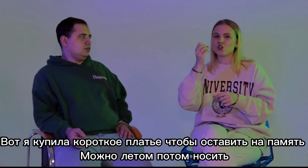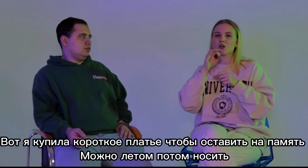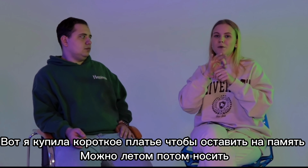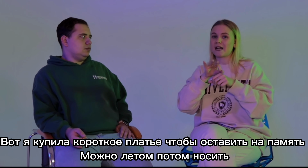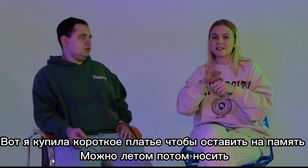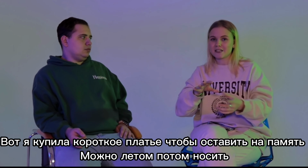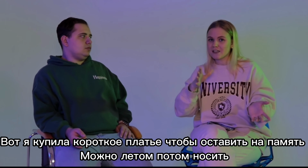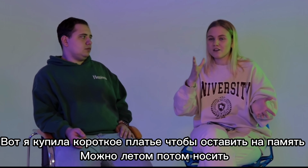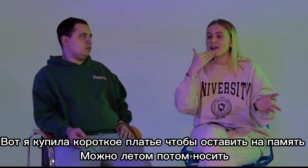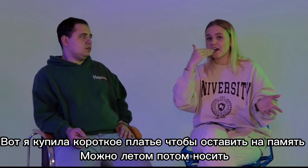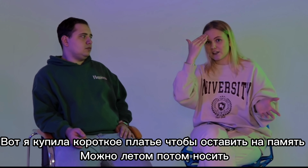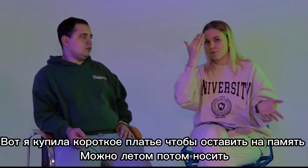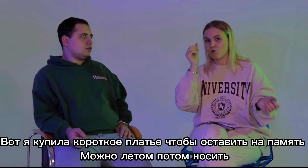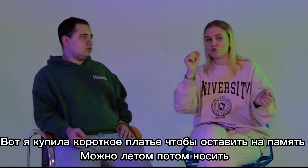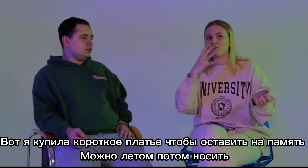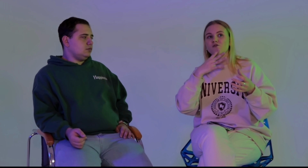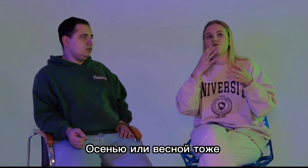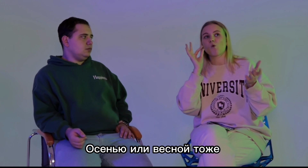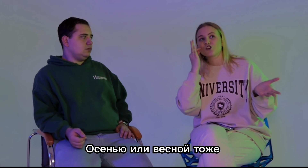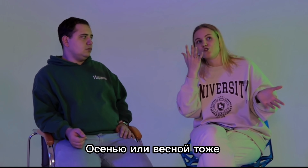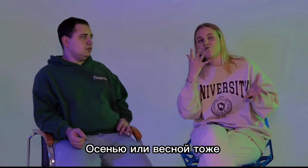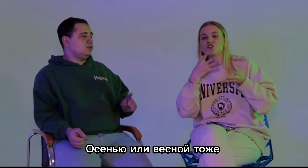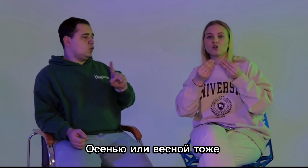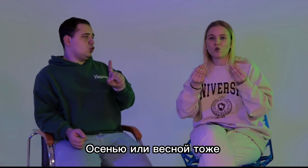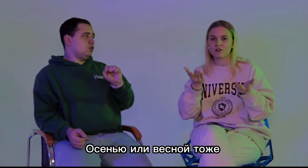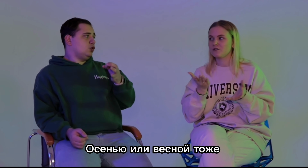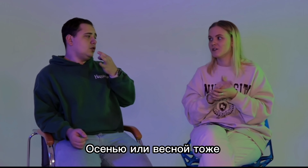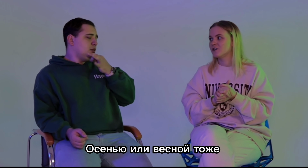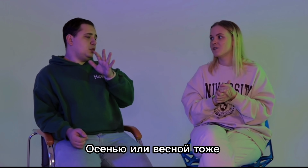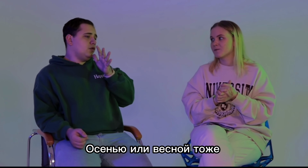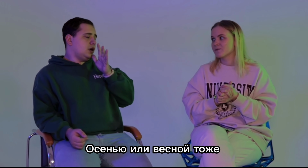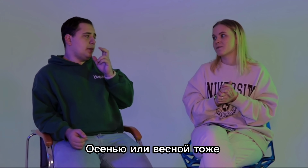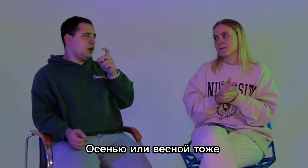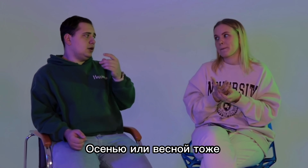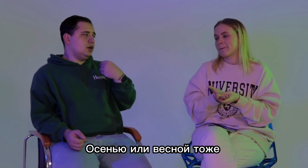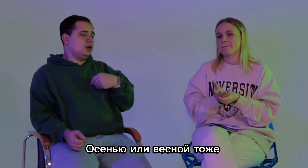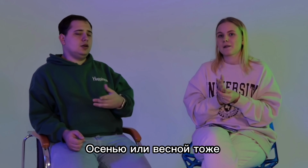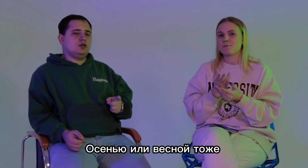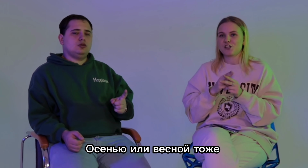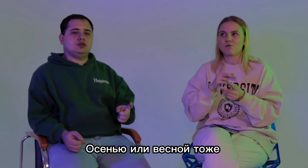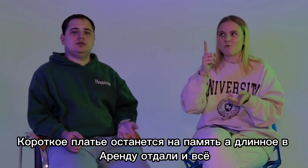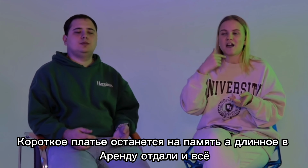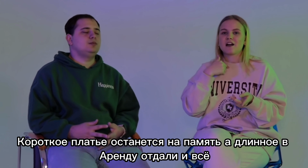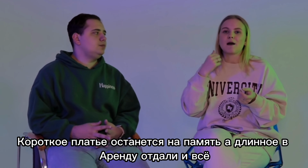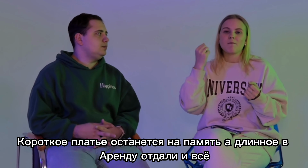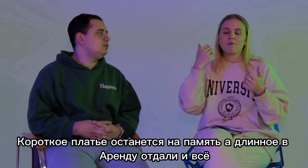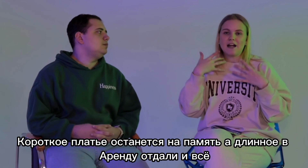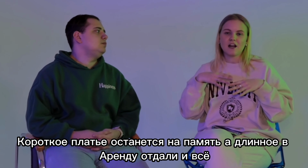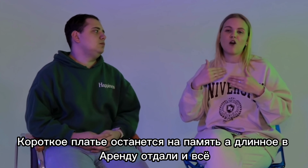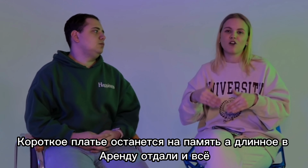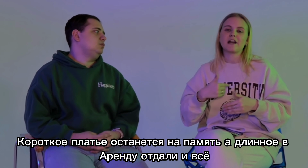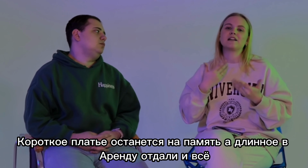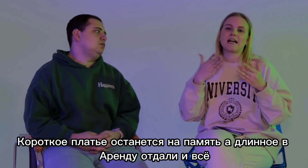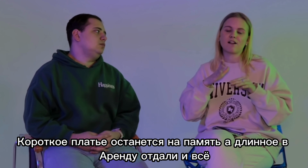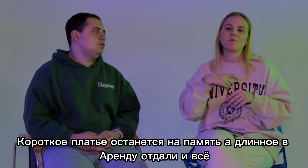еще поносить летом. Может быть, очень убить. Тоже можно в любое время пойти, надеюсь. Поэтому у меня на платье короткое я оставила себе